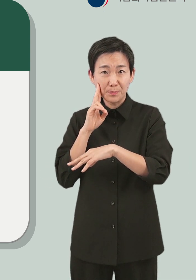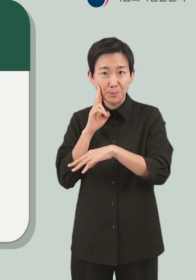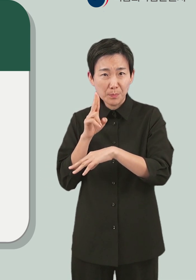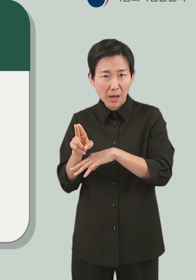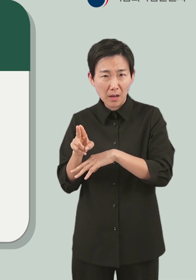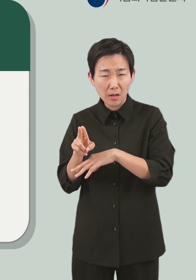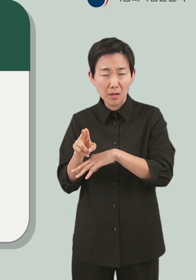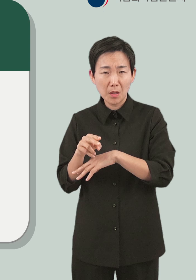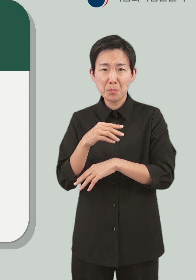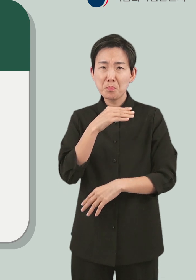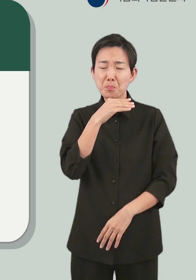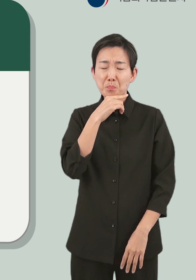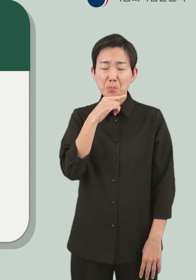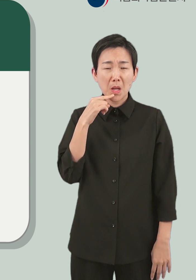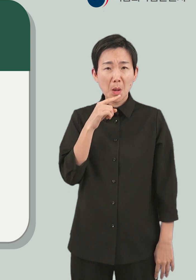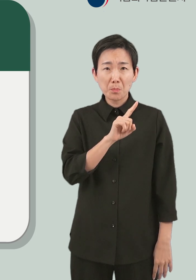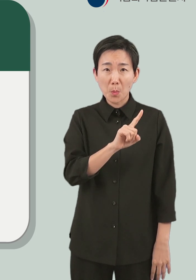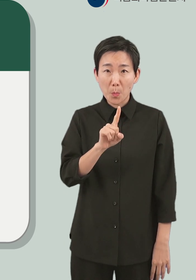지도하에 사용합니다.